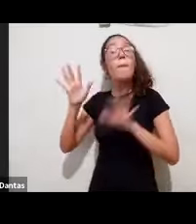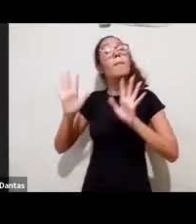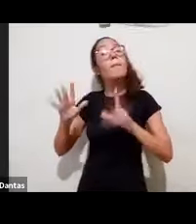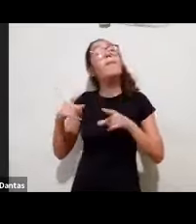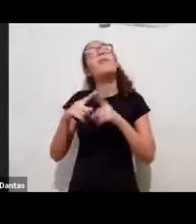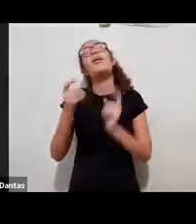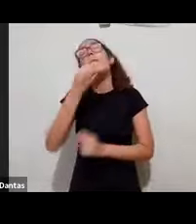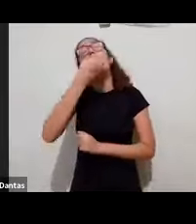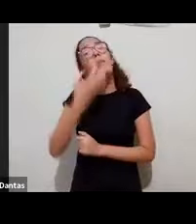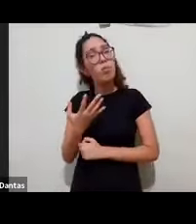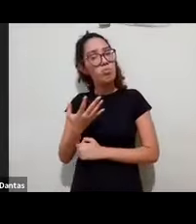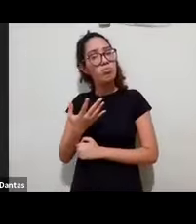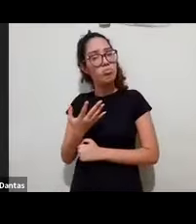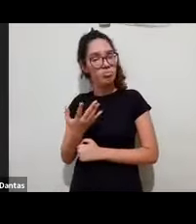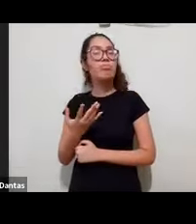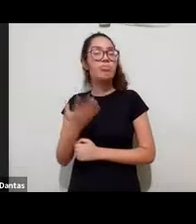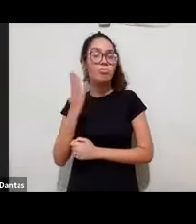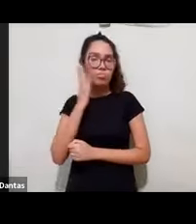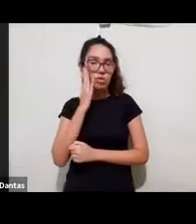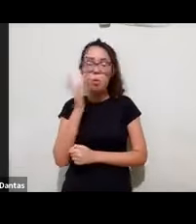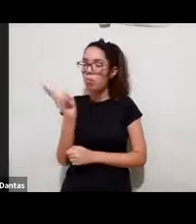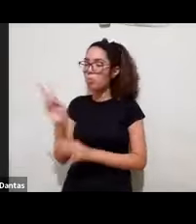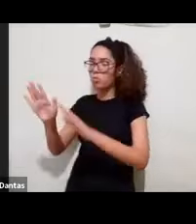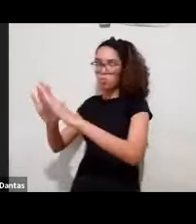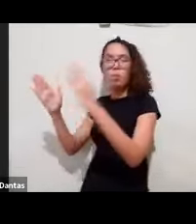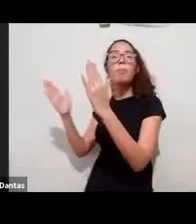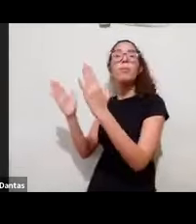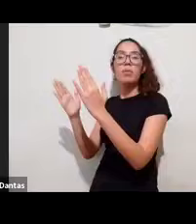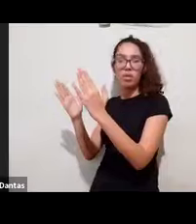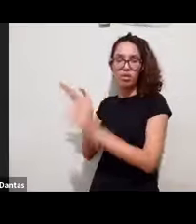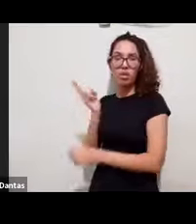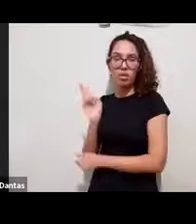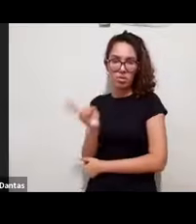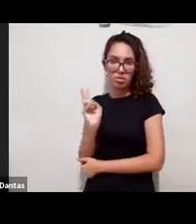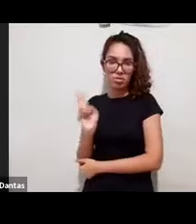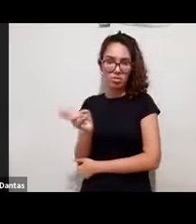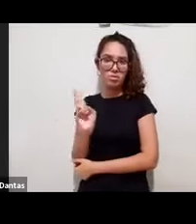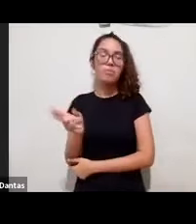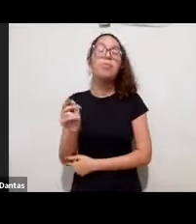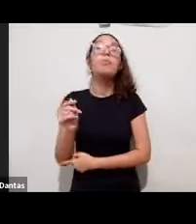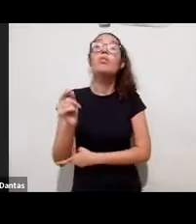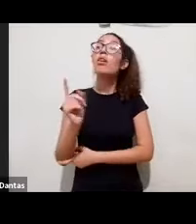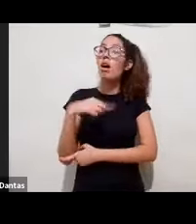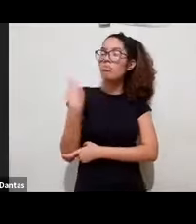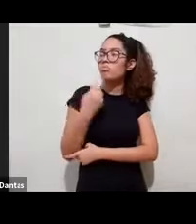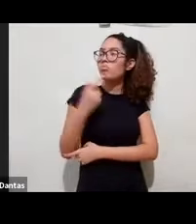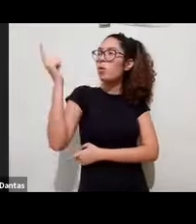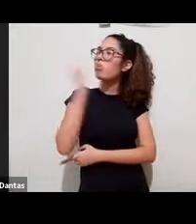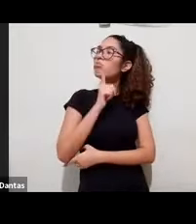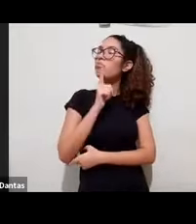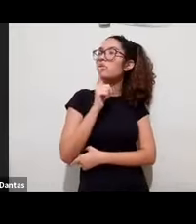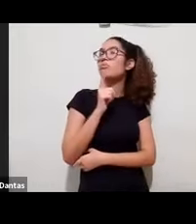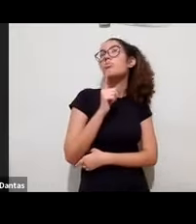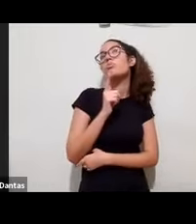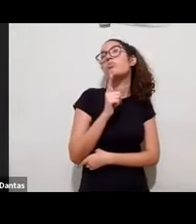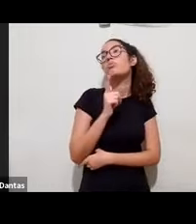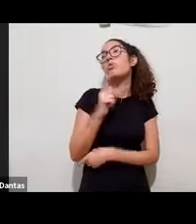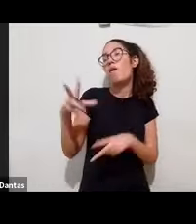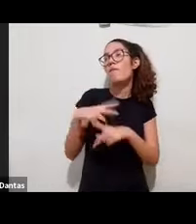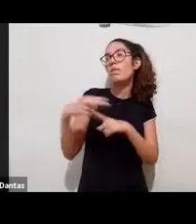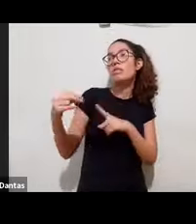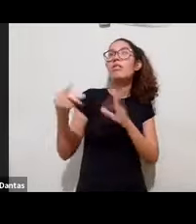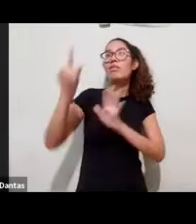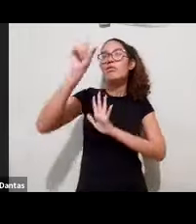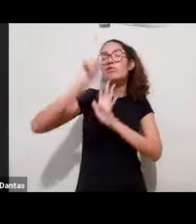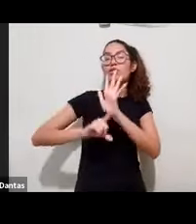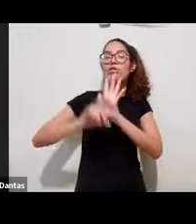meio a toda essa precariedade, essa dificuldade, né, eu acho que nós conseguimos realmente conquistar no Brasil o direito à